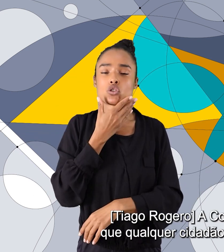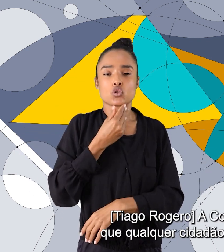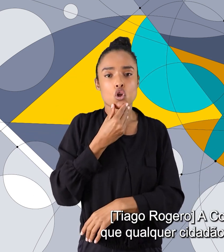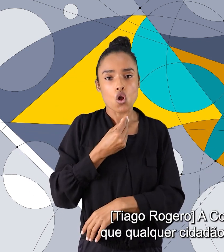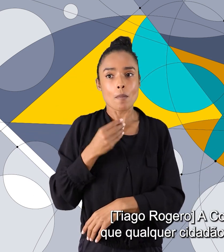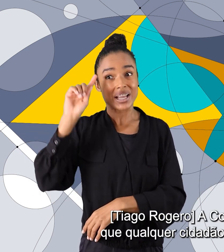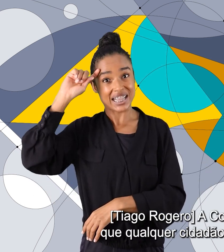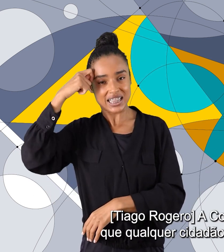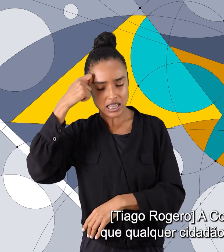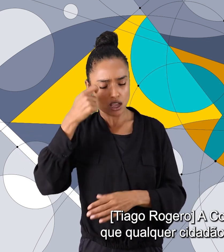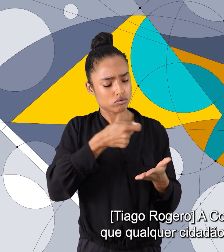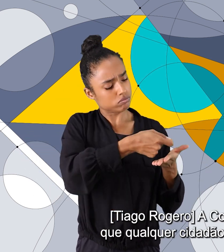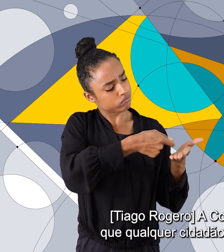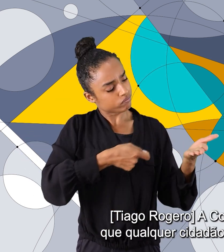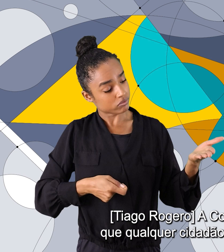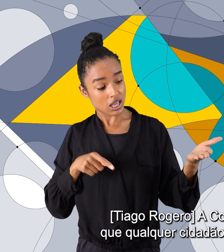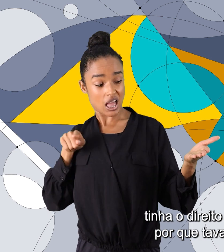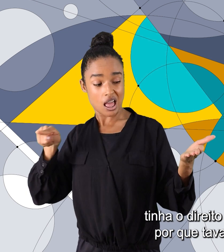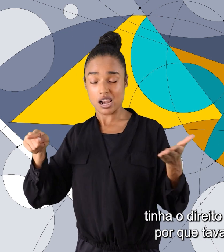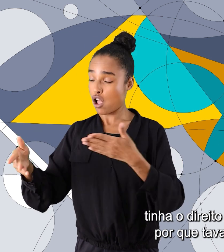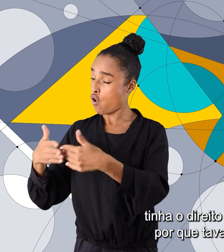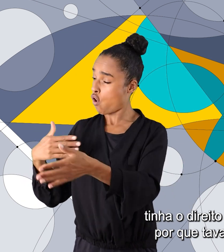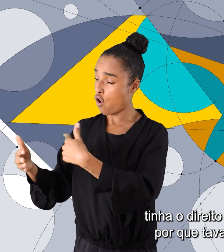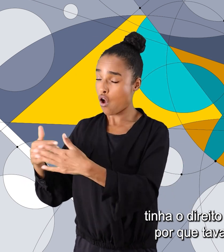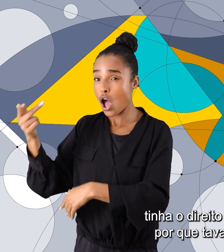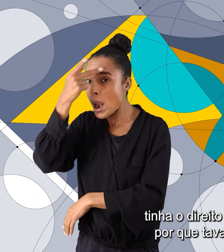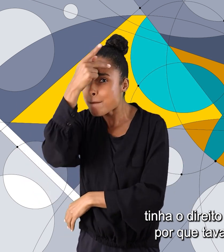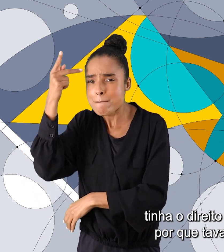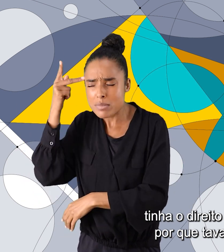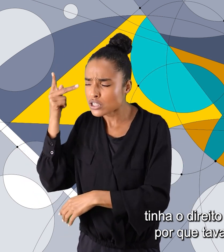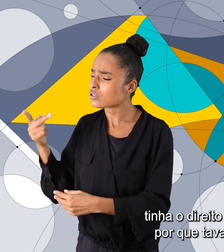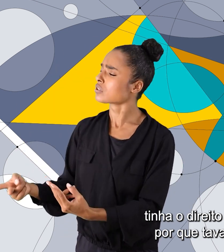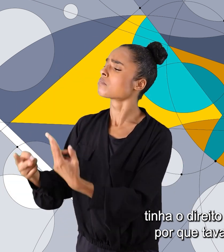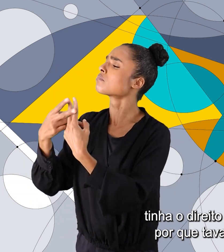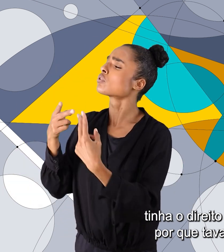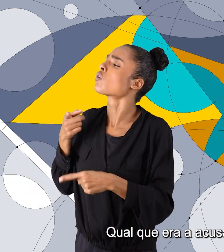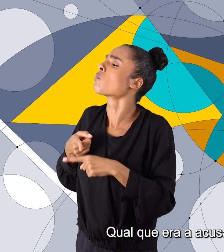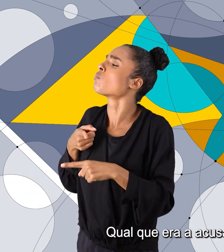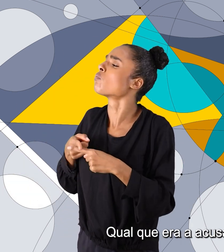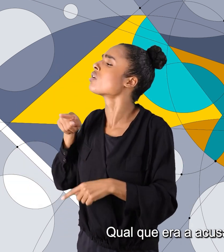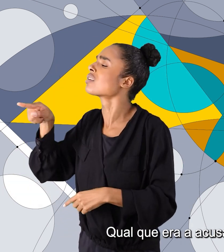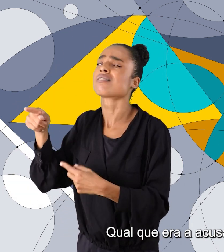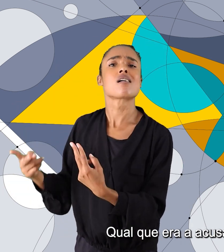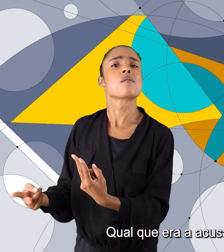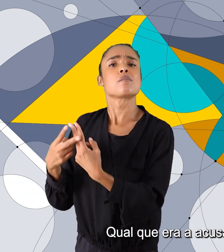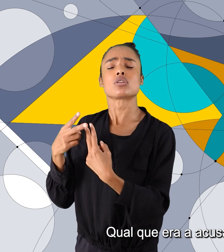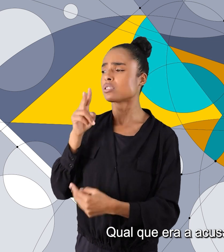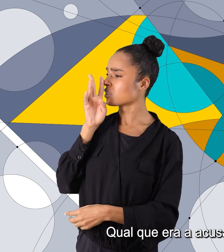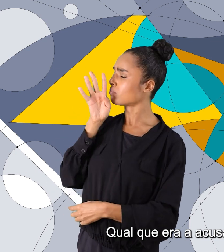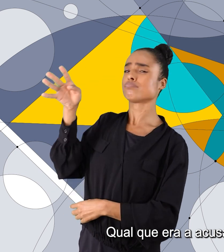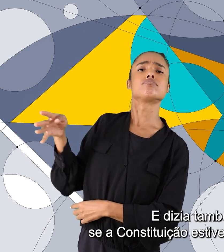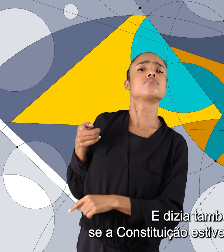Constituição dizia que qualquer cidadão que fosse preso tinha o direito de saber por que estava preso, qual que era a acusação